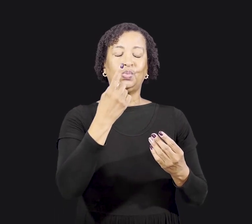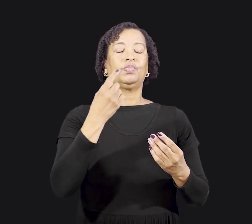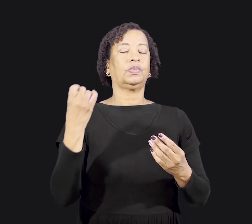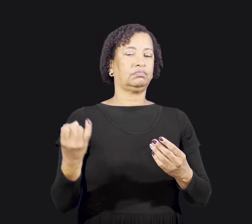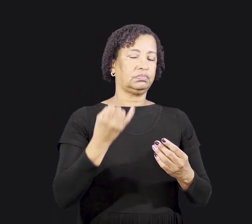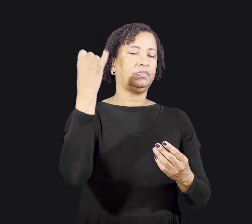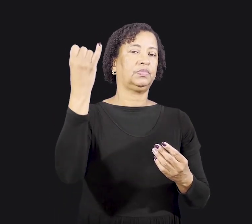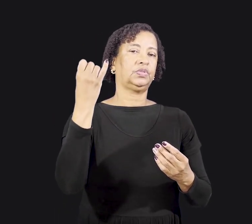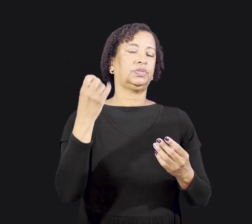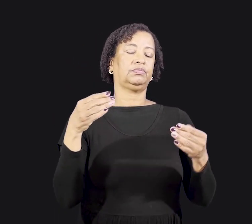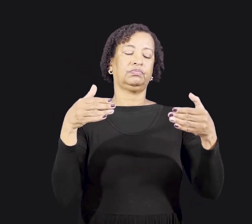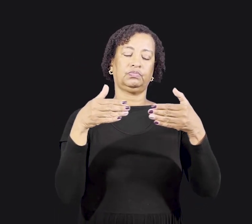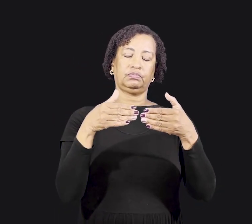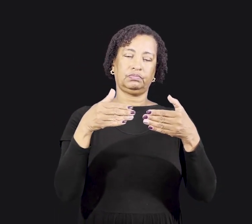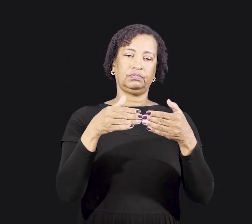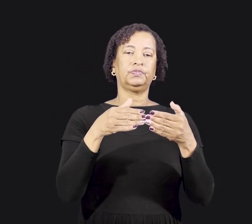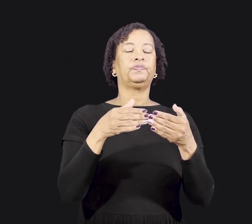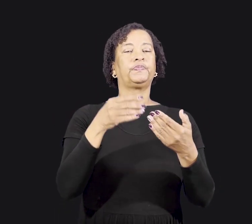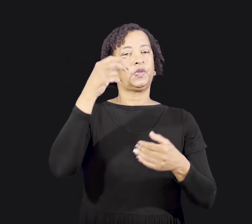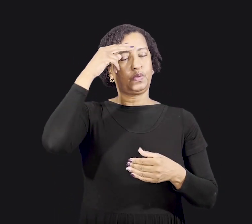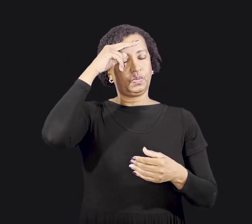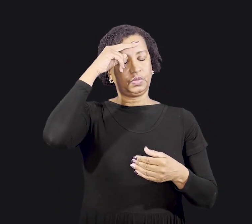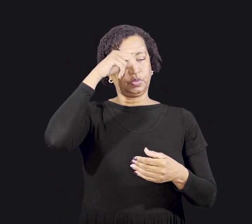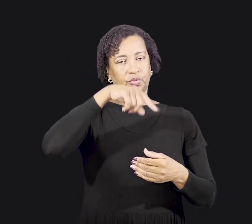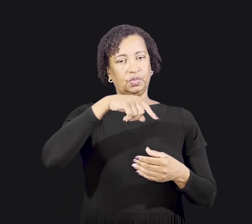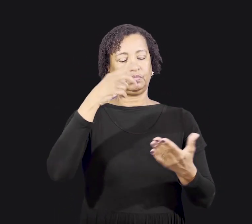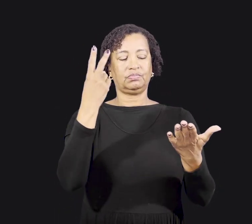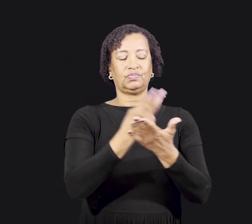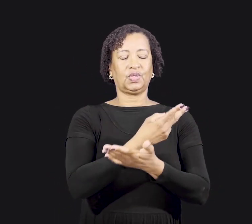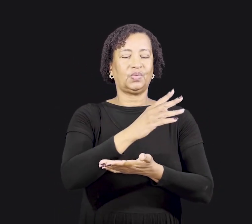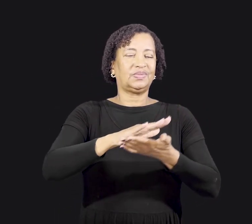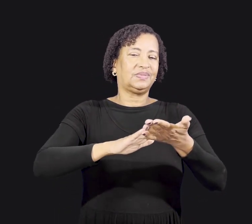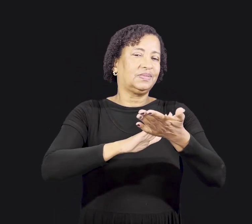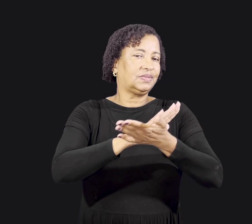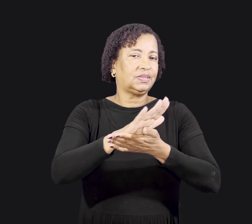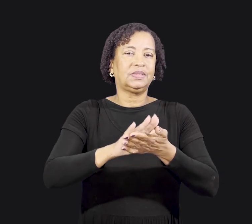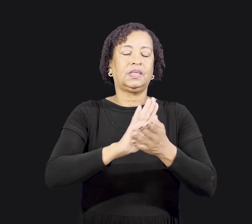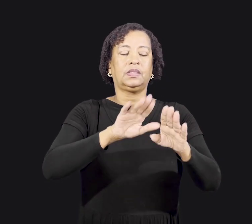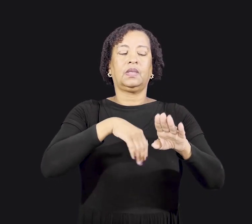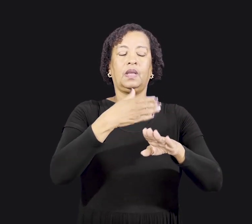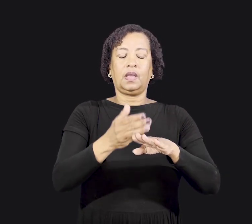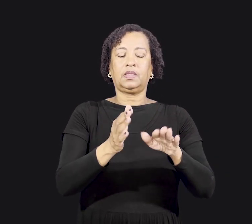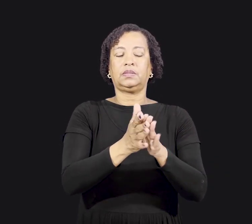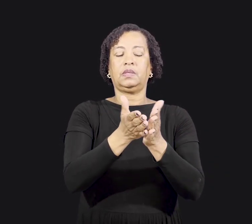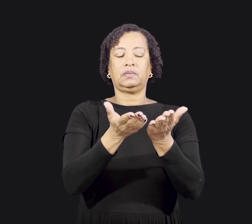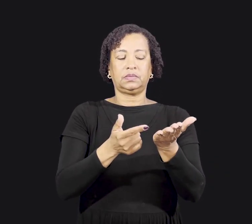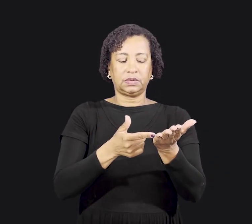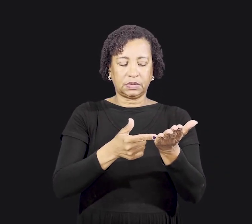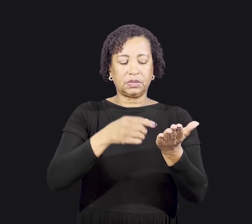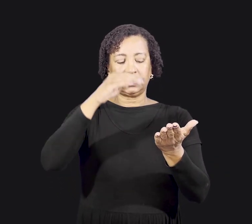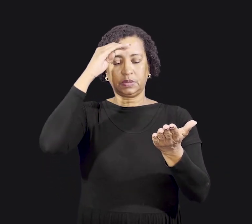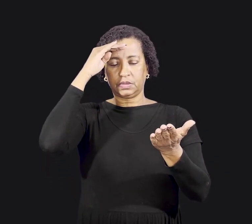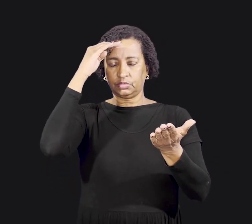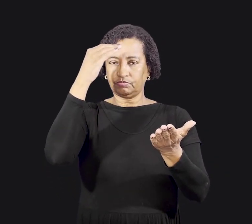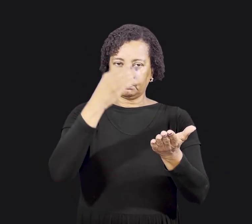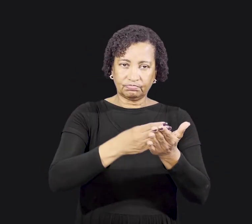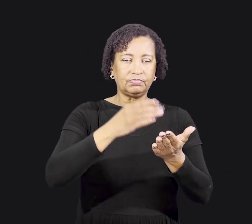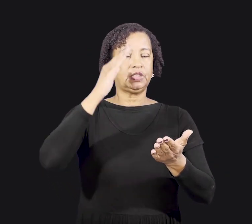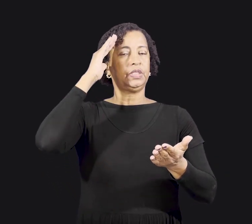frutífera. De acordo com essa parábola, não acontece nada, absolutamente nada, até que as Escrituras sejam compreendidas e